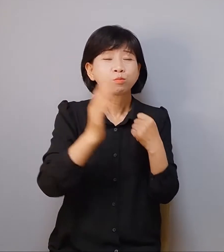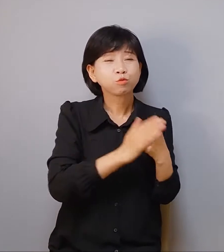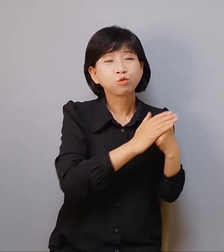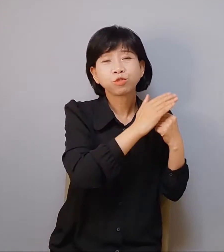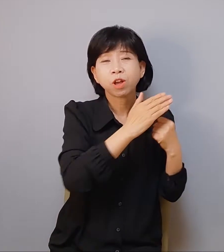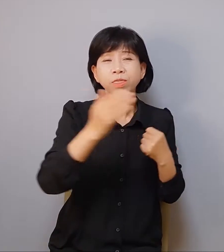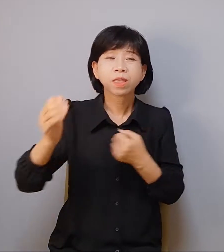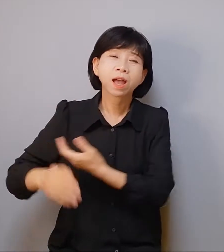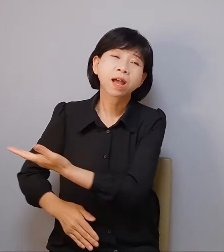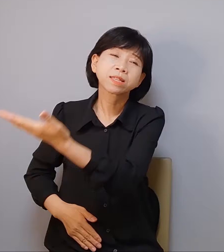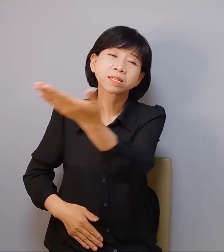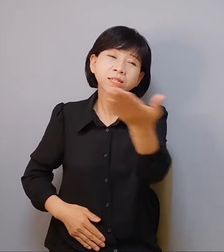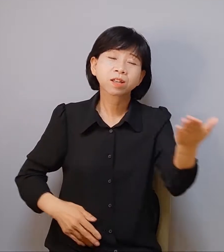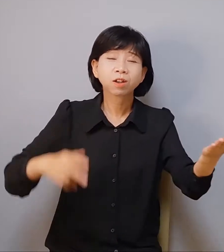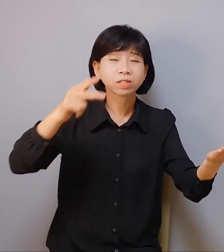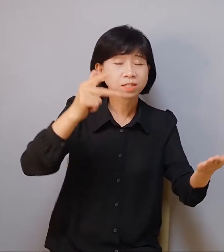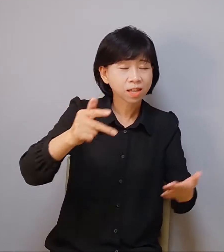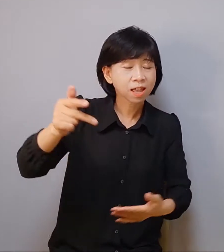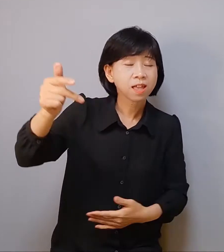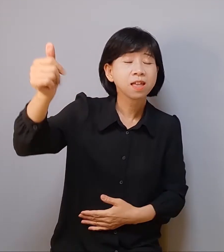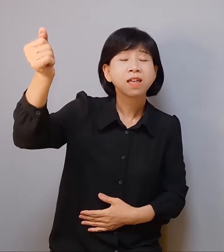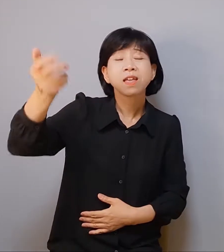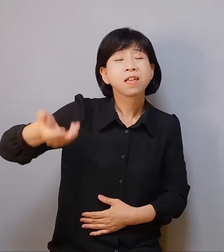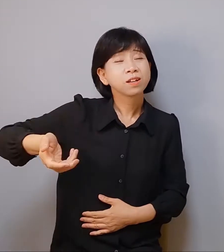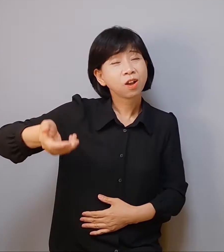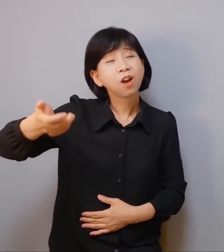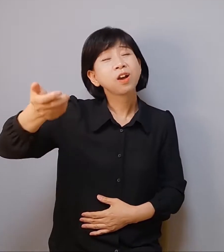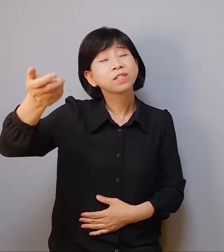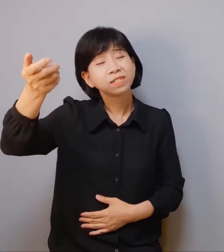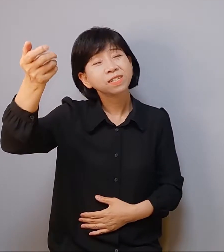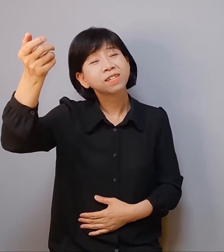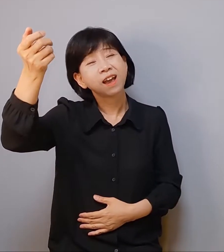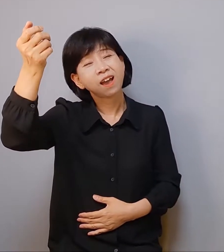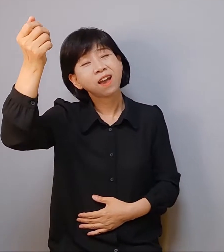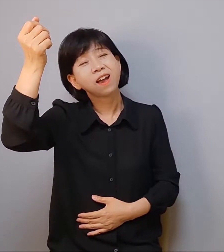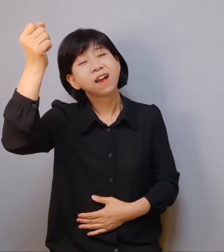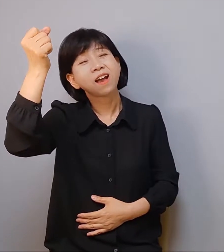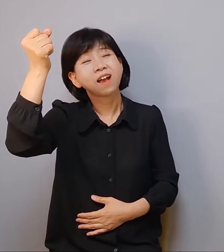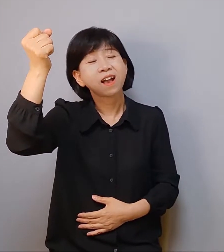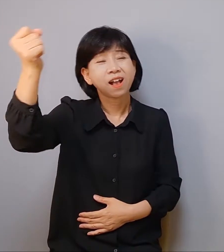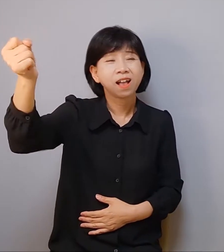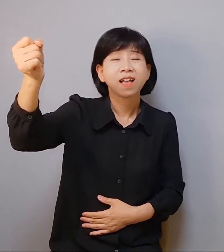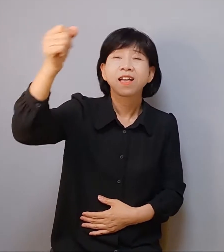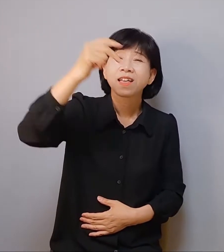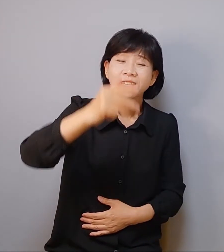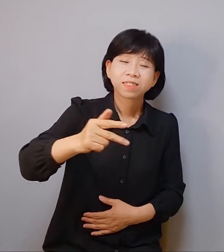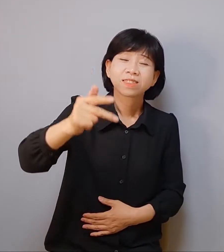지명하여 불렀나니 너는 내 것이라,